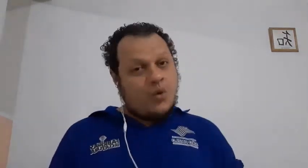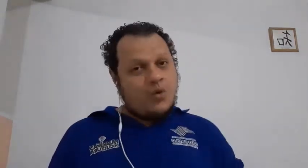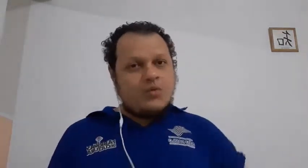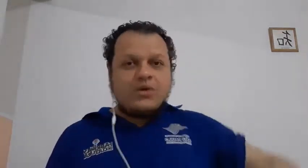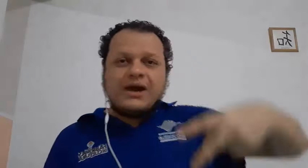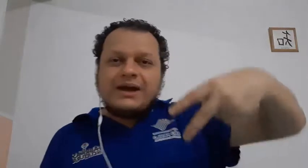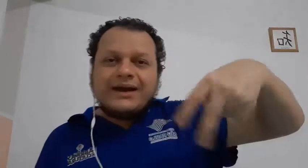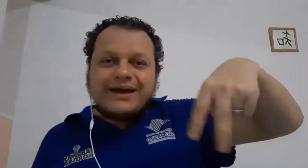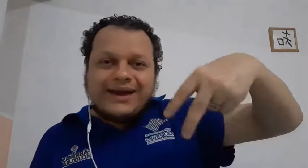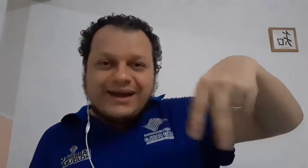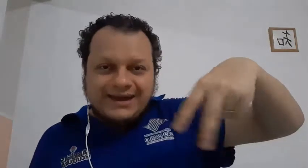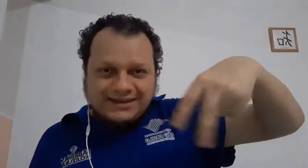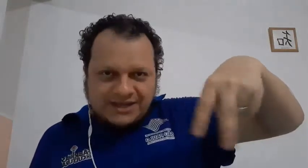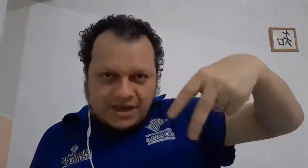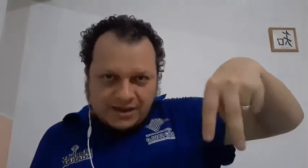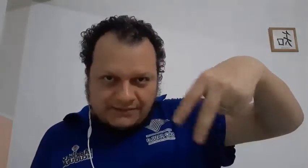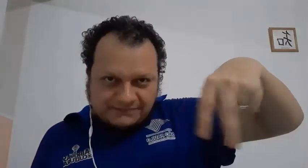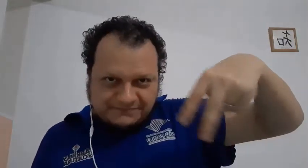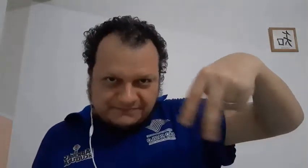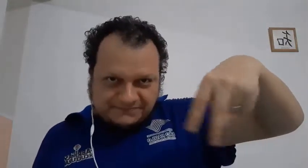Ou N.